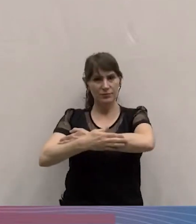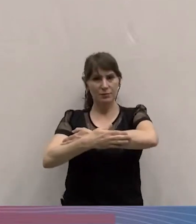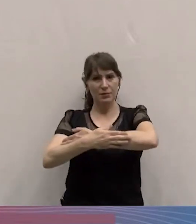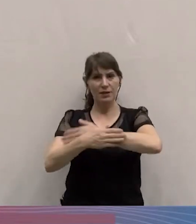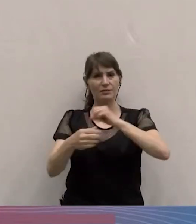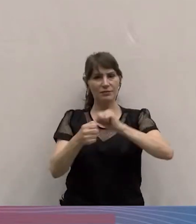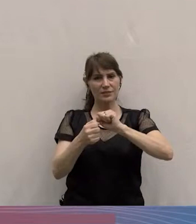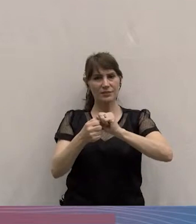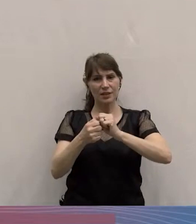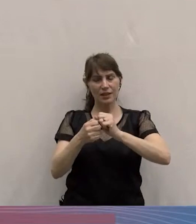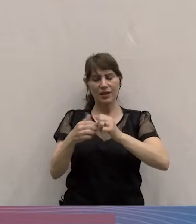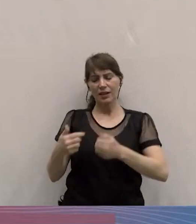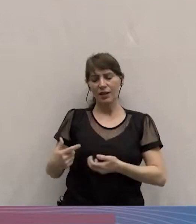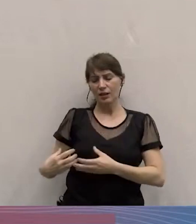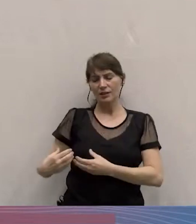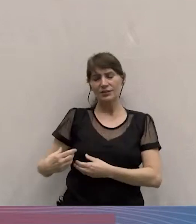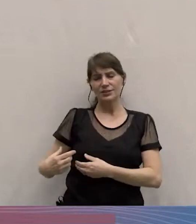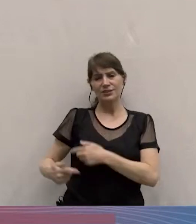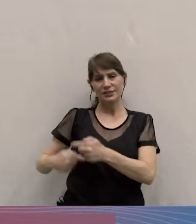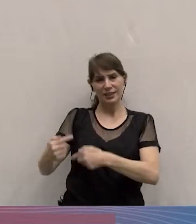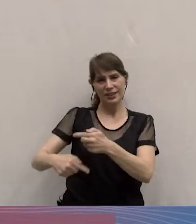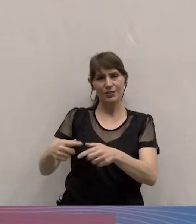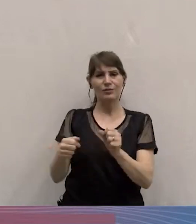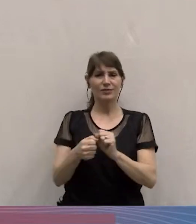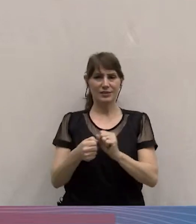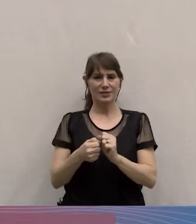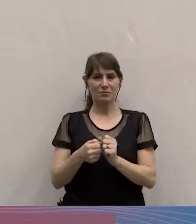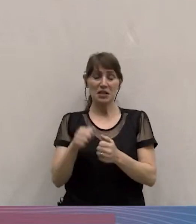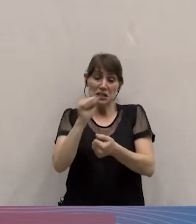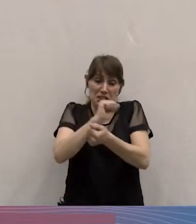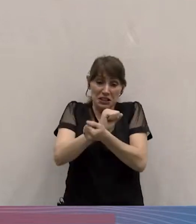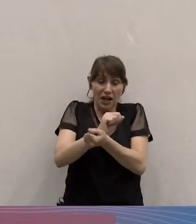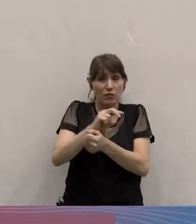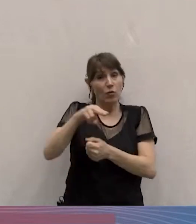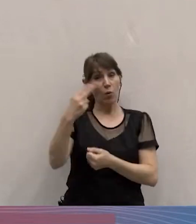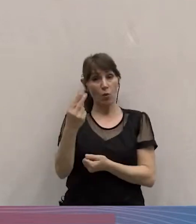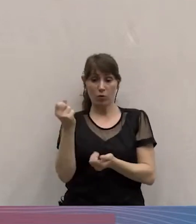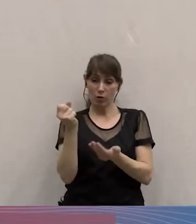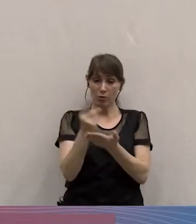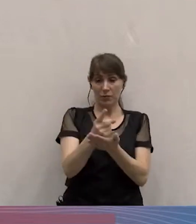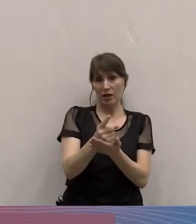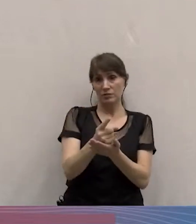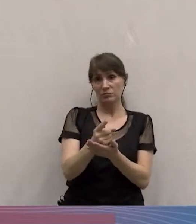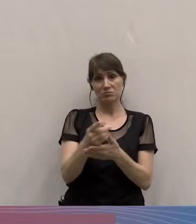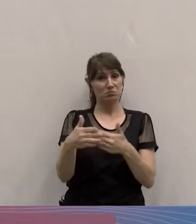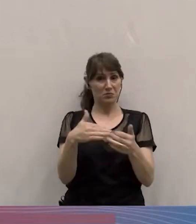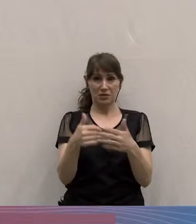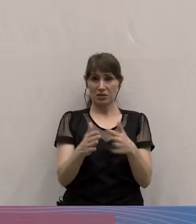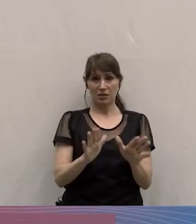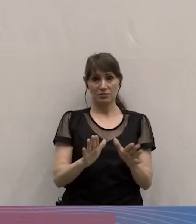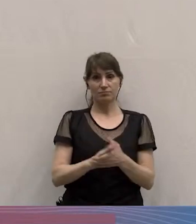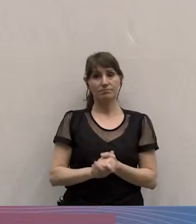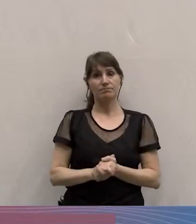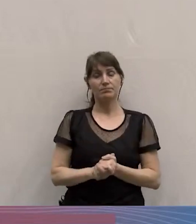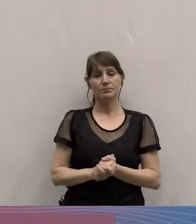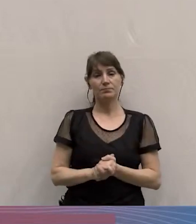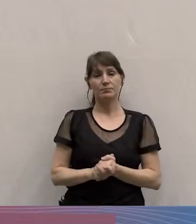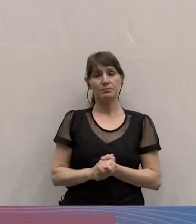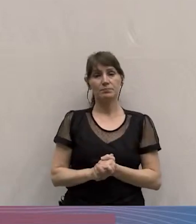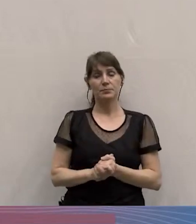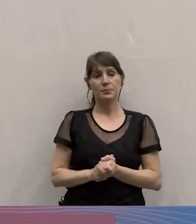vossas gerações, tanto escravo nascido em casa como comprado a qualquer estrangeiro que não for da